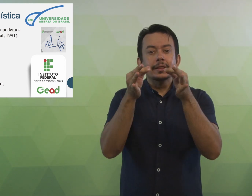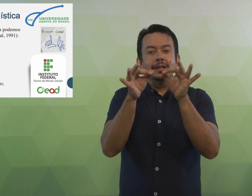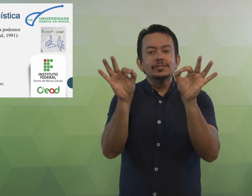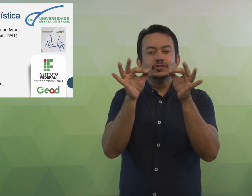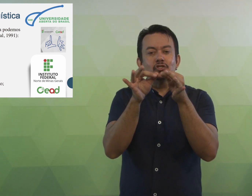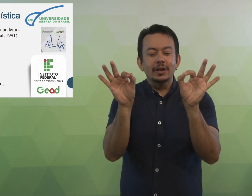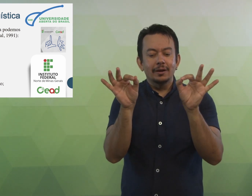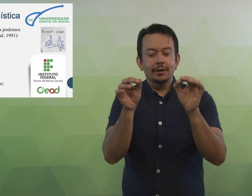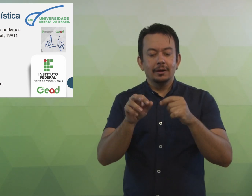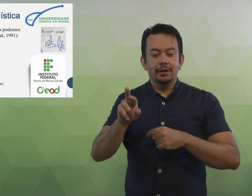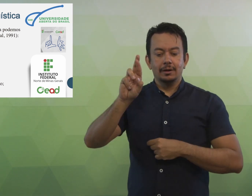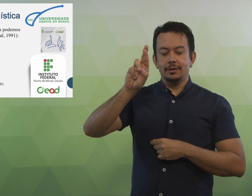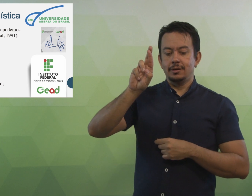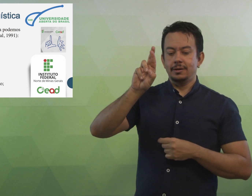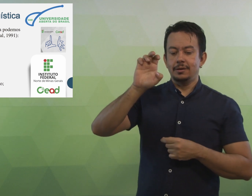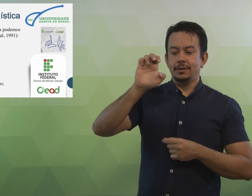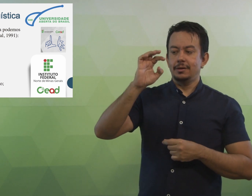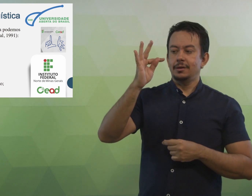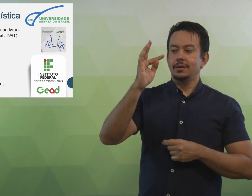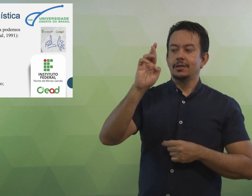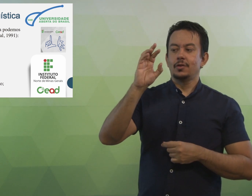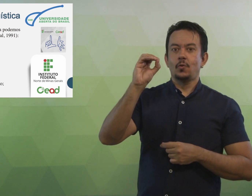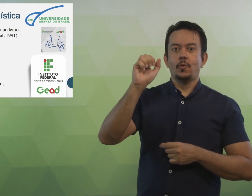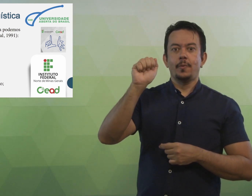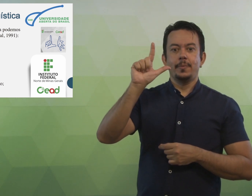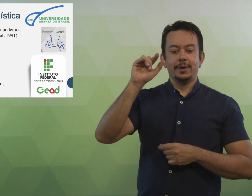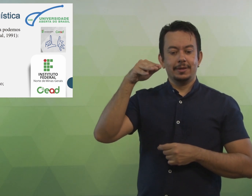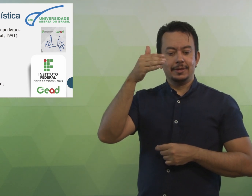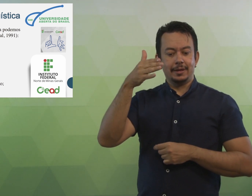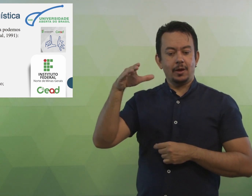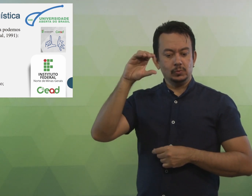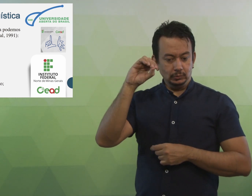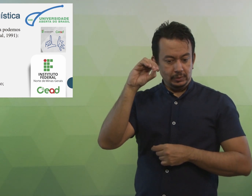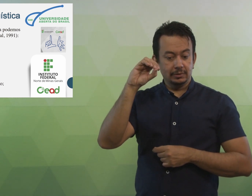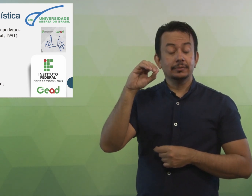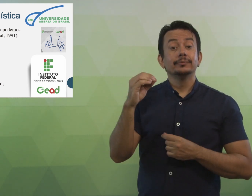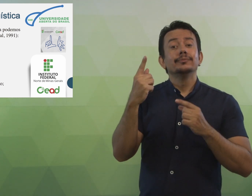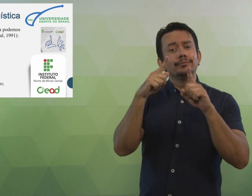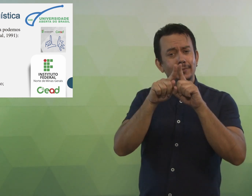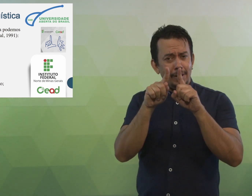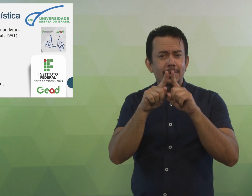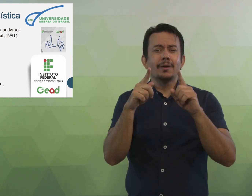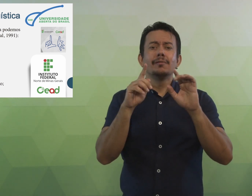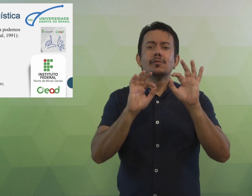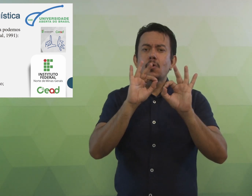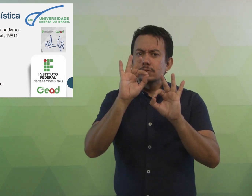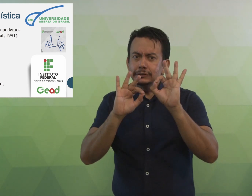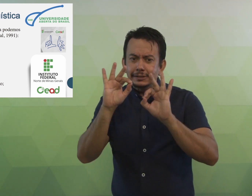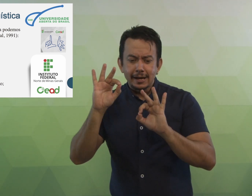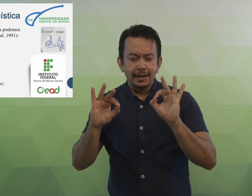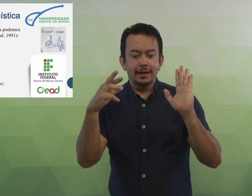E, por fim, é a estruturação de sentenças e retroalimentação.